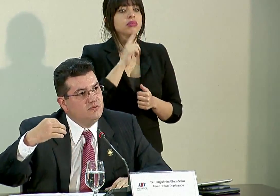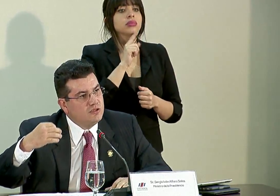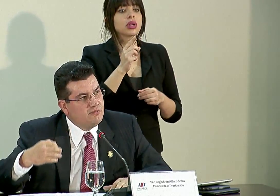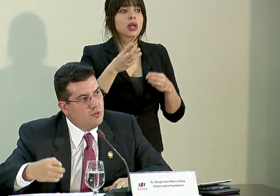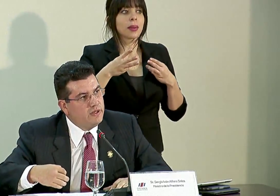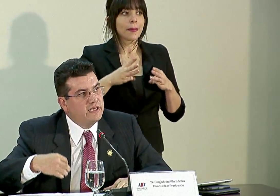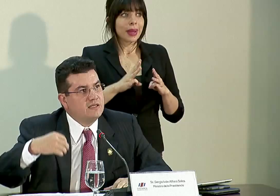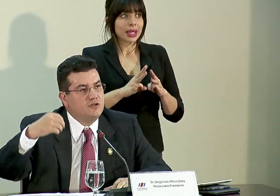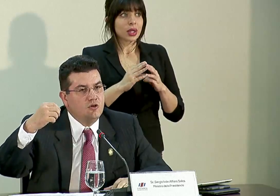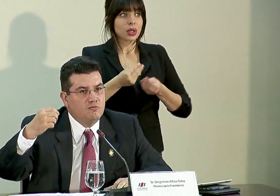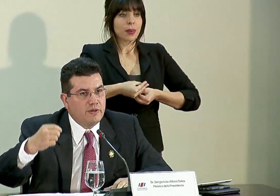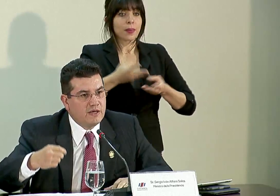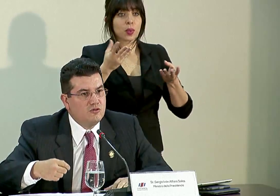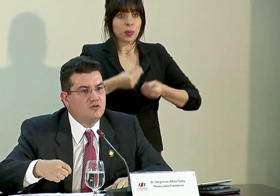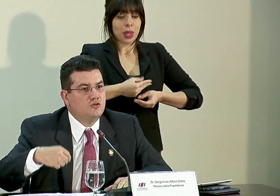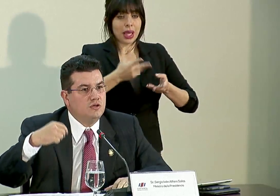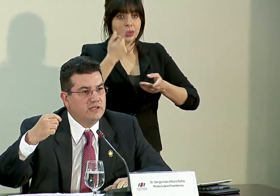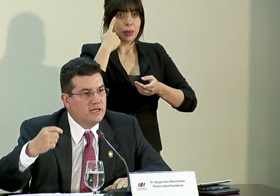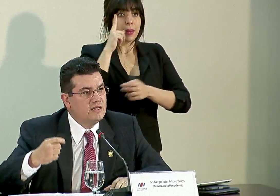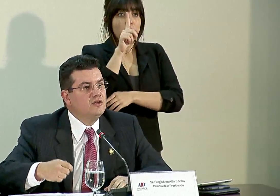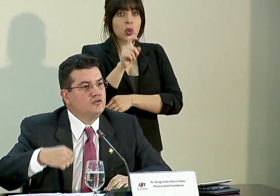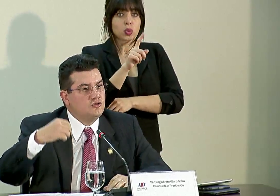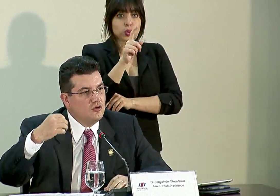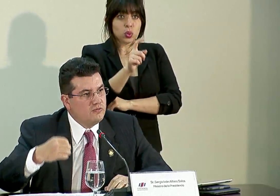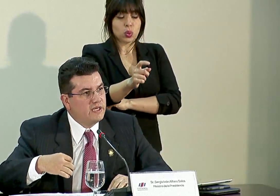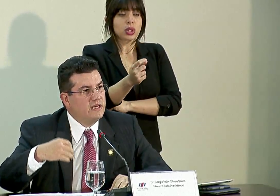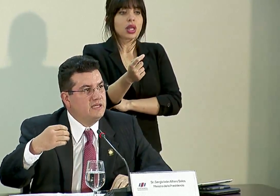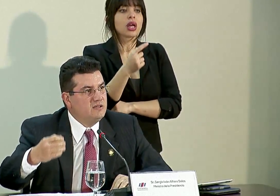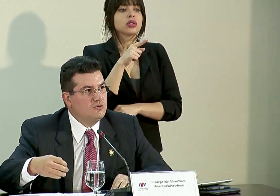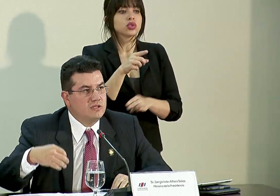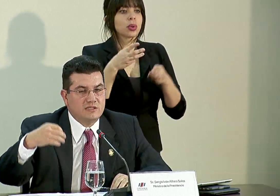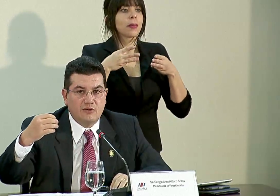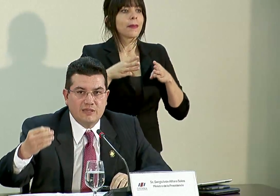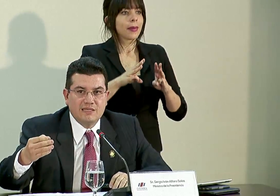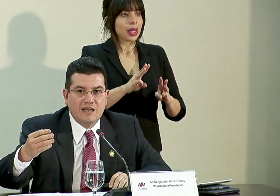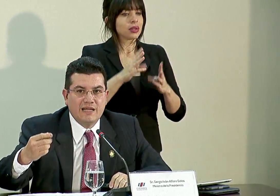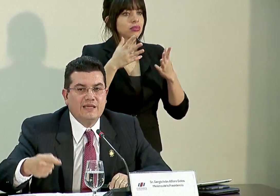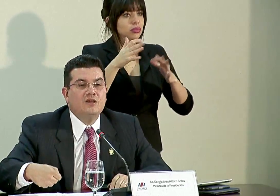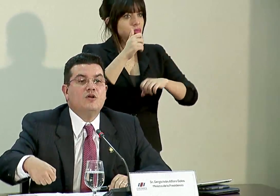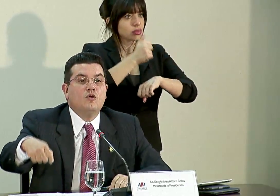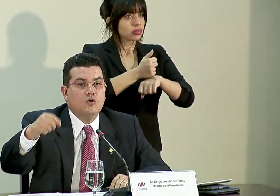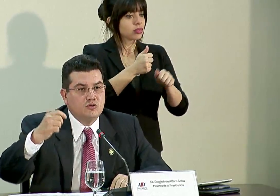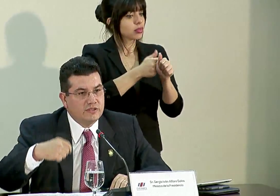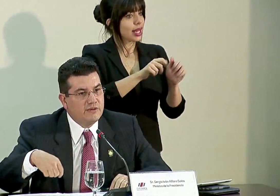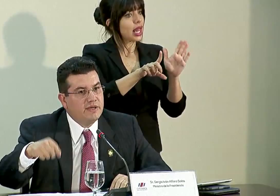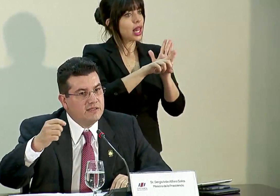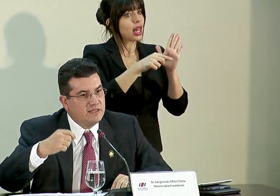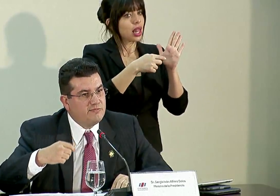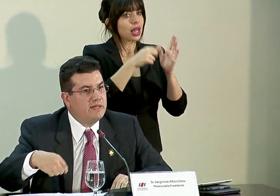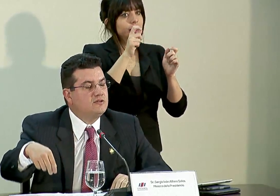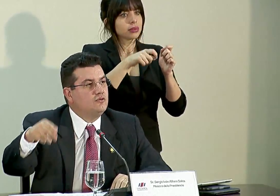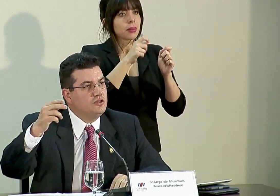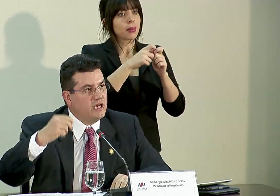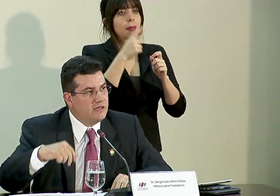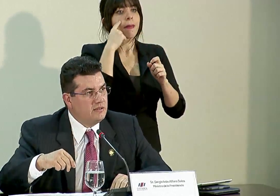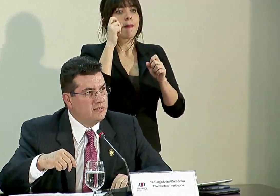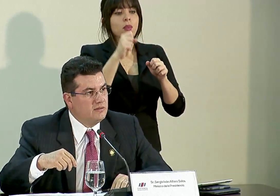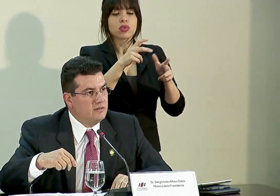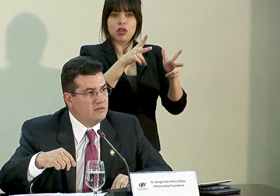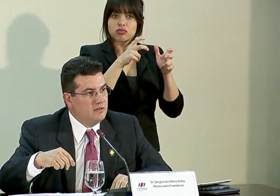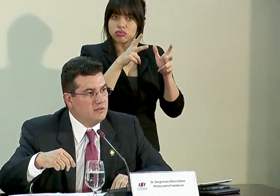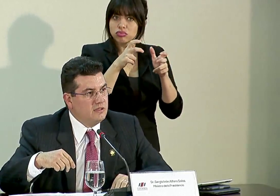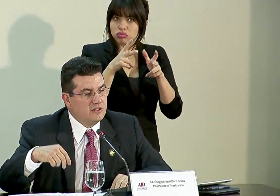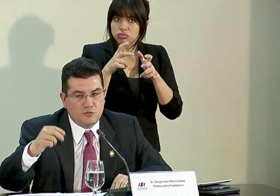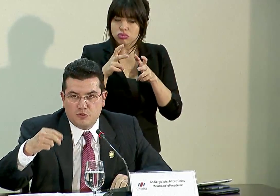mecanismos de publicación para consulta son mecanismos que establece la ley justamente para escuchar